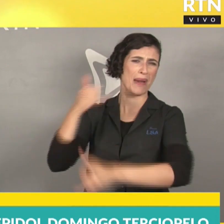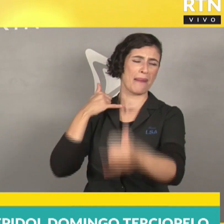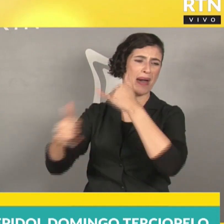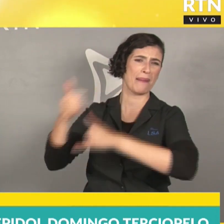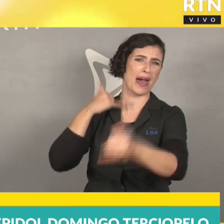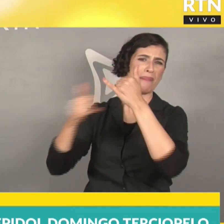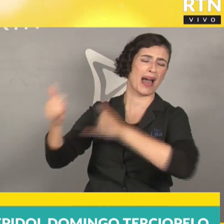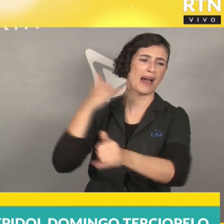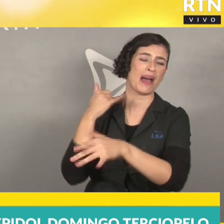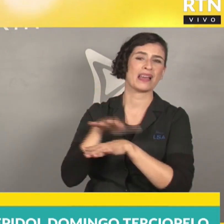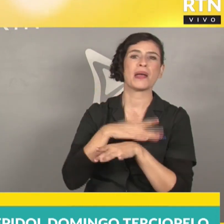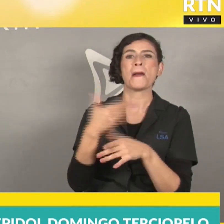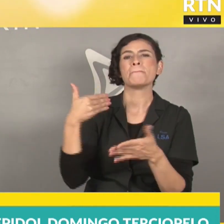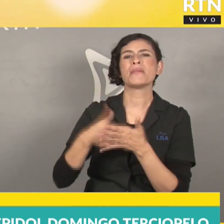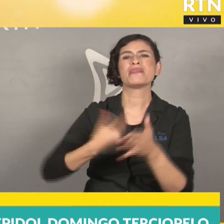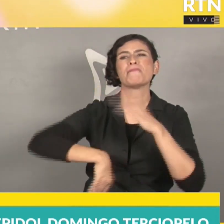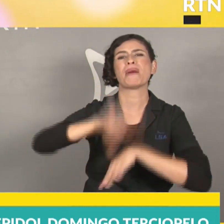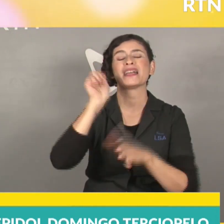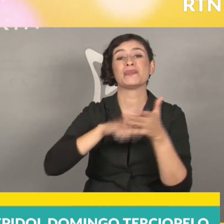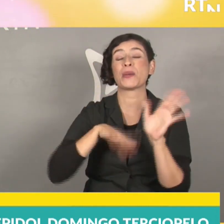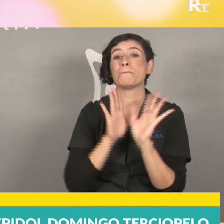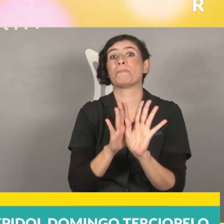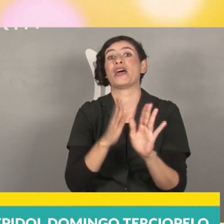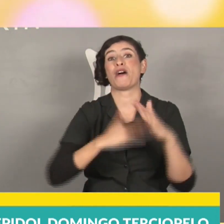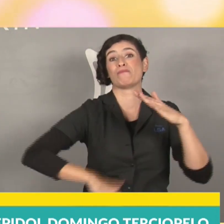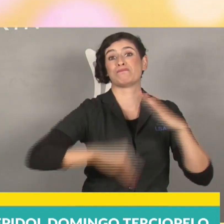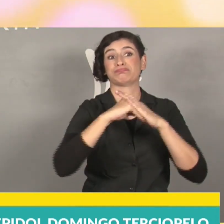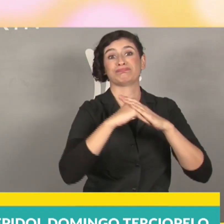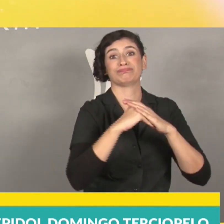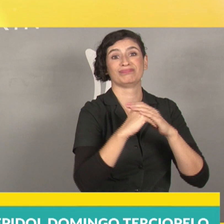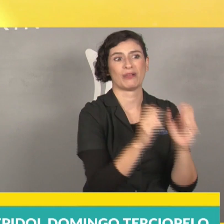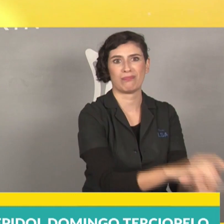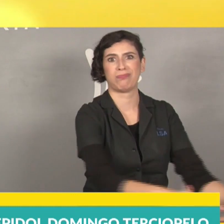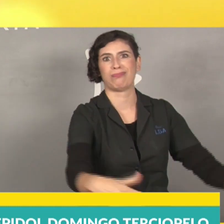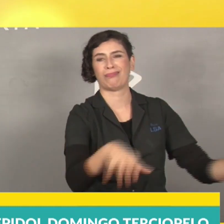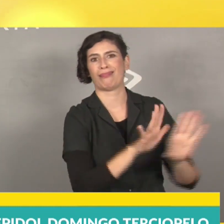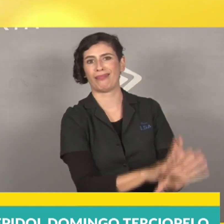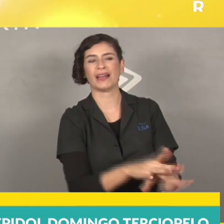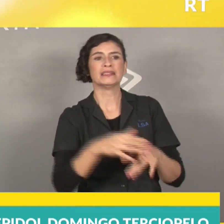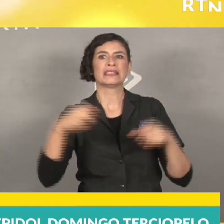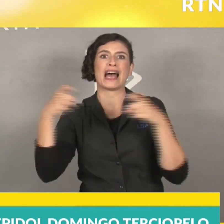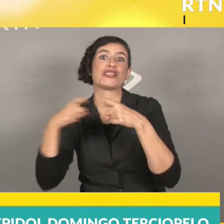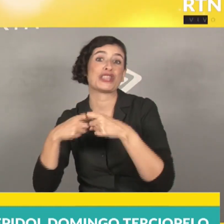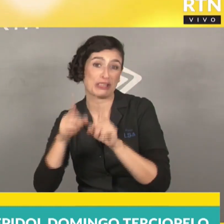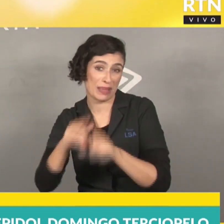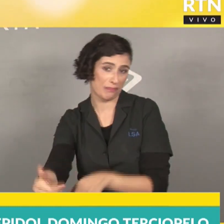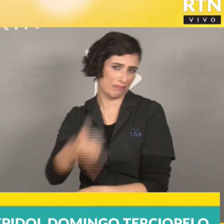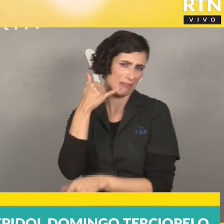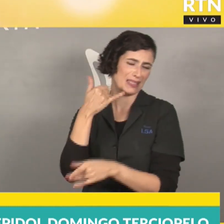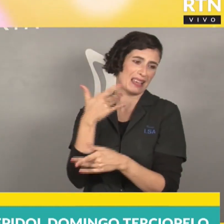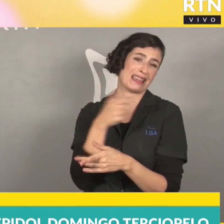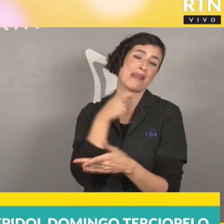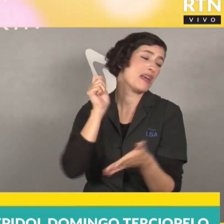compañía terapéutica, algún psicólogo, psicóloga, psiquiatra, o alguna asociación. Y dice, che, tenemos un compañero, una compañera.